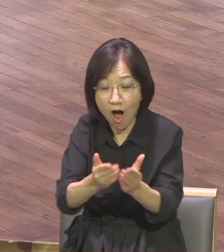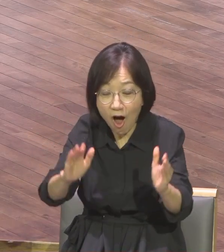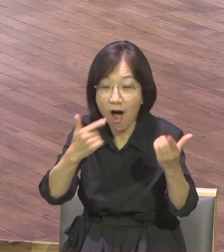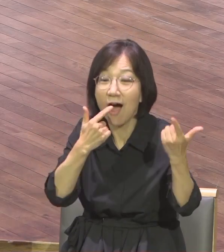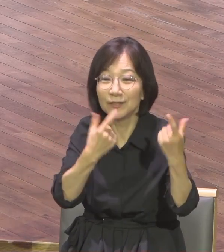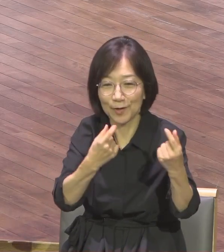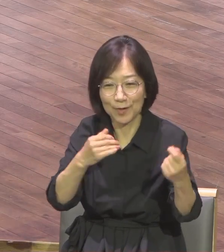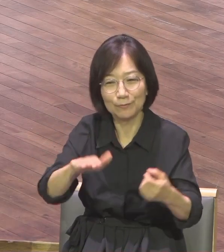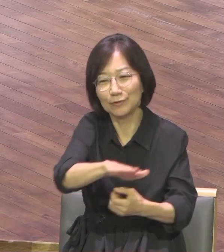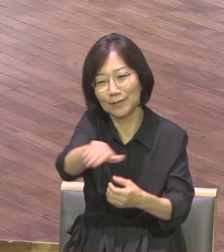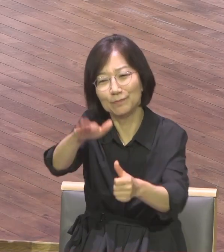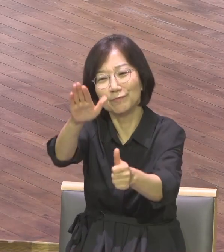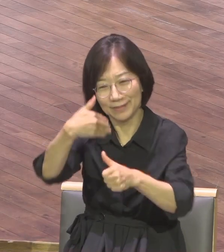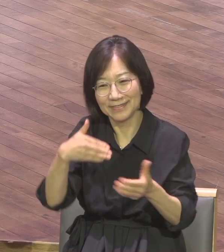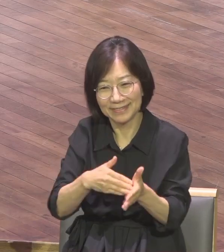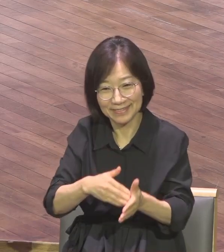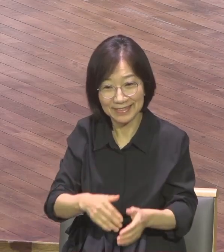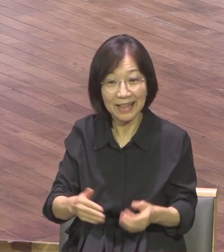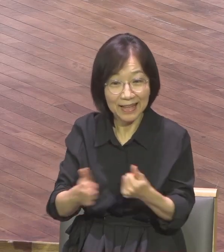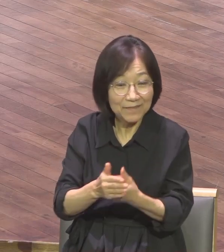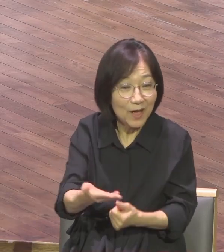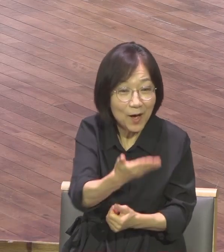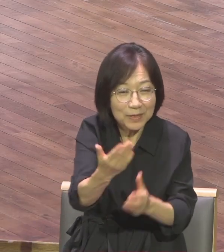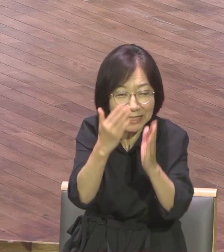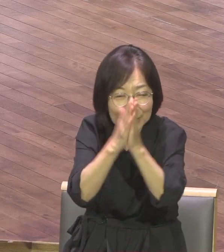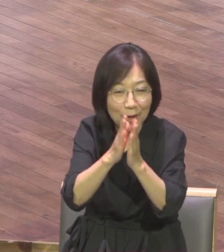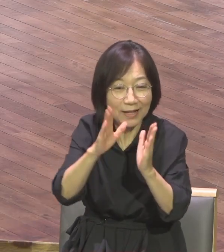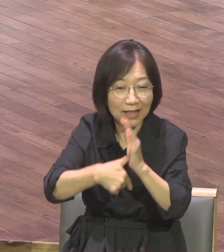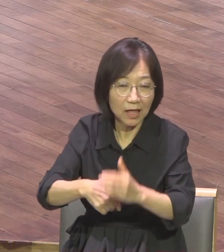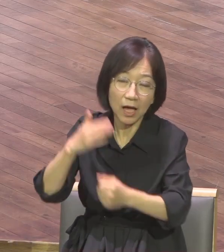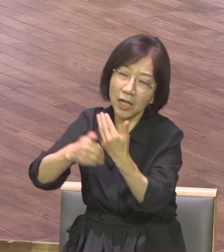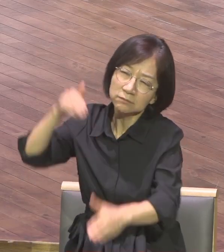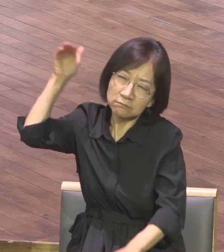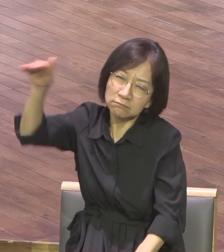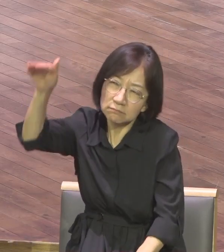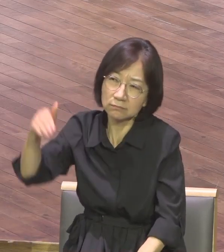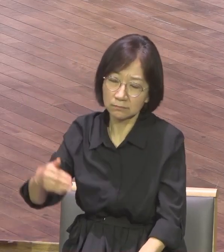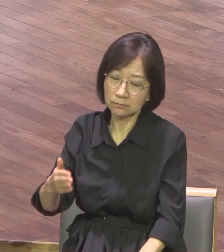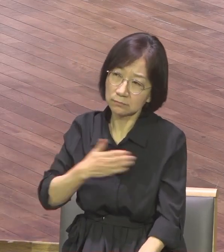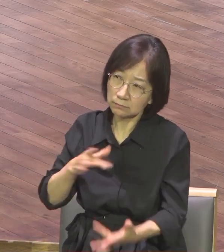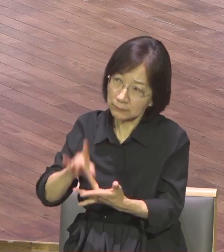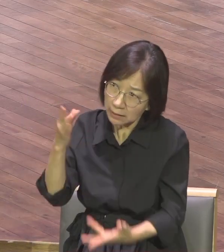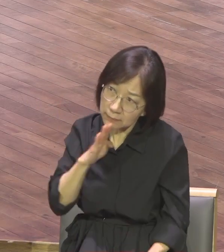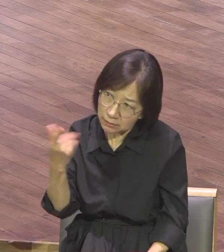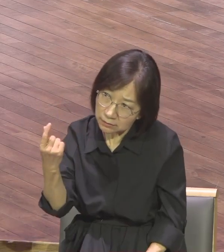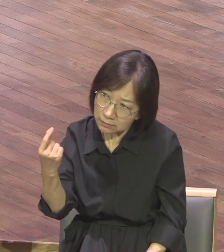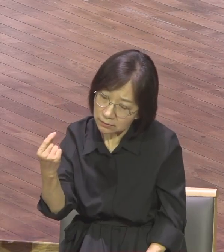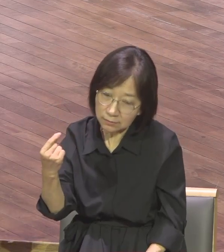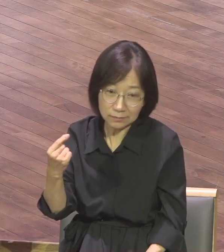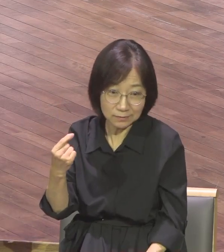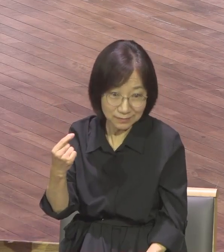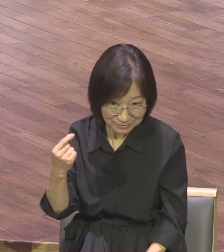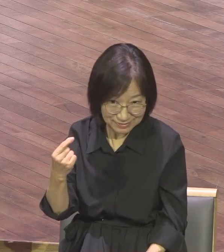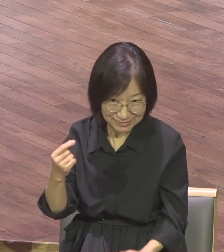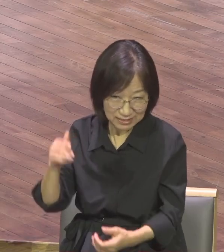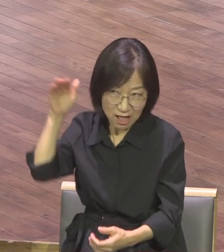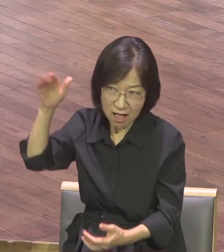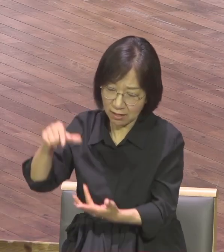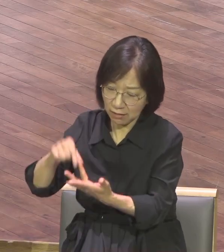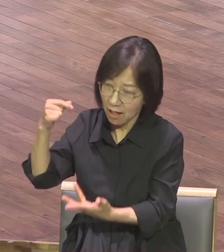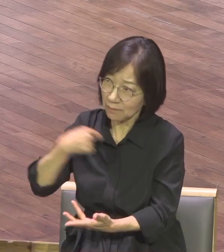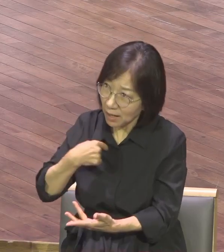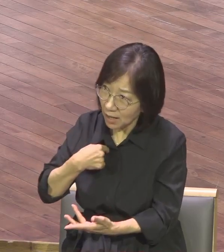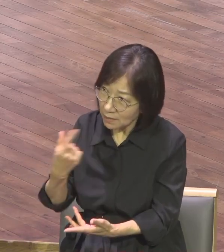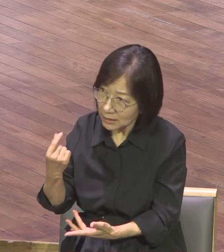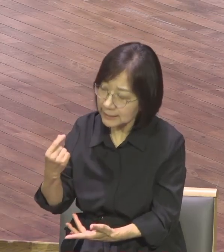그래서 기도할 때 그래 하세요. 하나님이 나를 택하지 않았습니까? 아멘. 택한